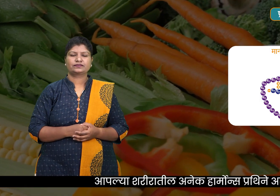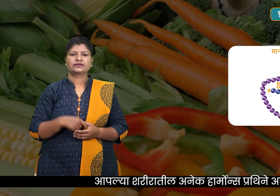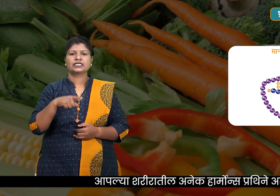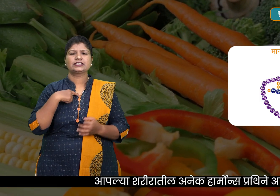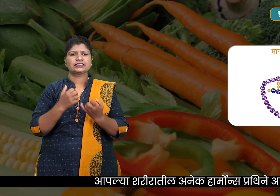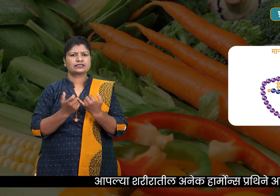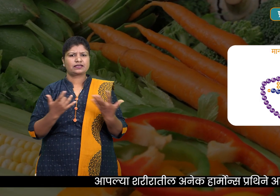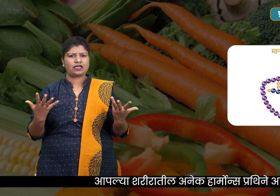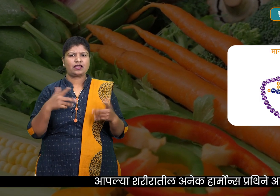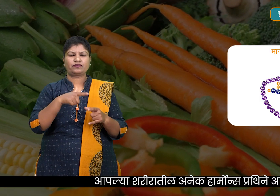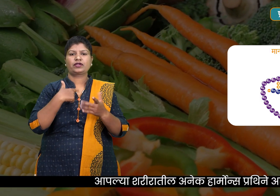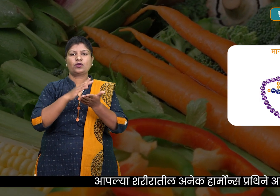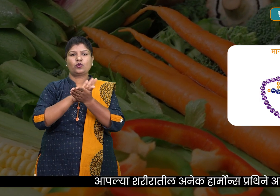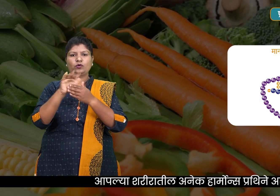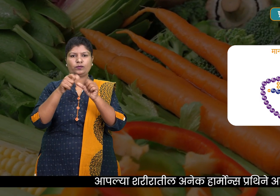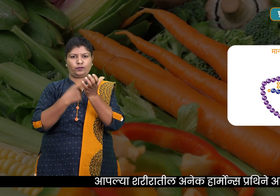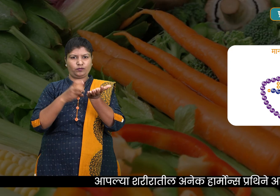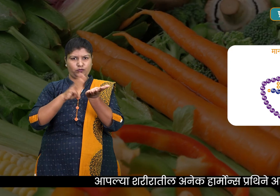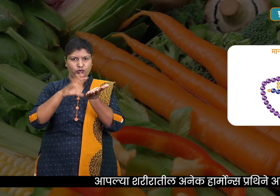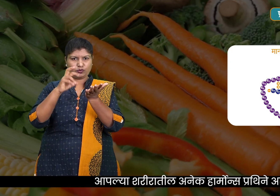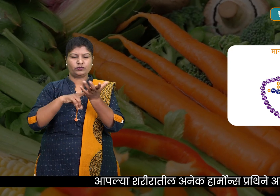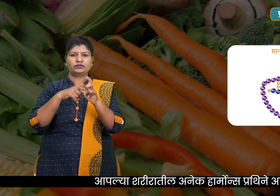आपल्या शरीरातील अनेक हार्मोन्स प्रथिने असतात.